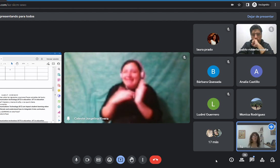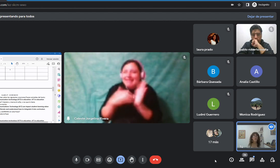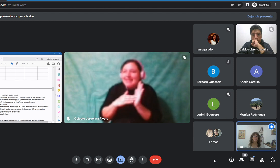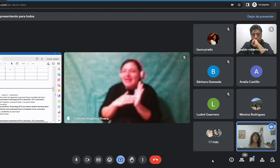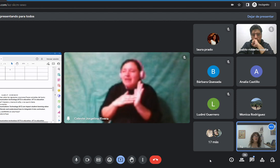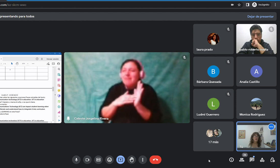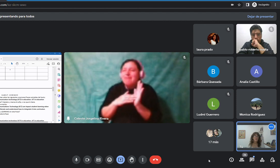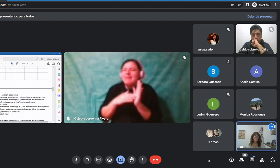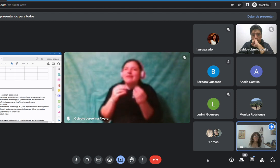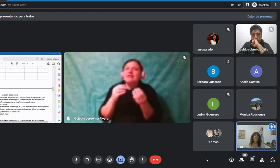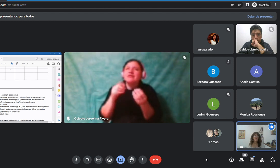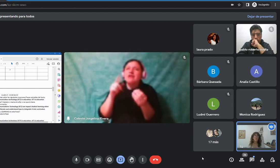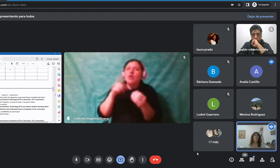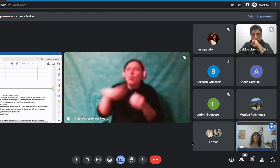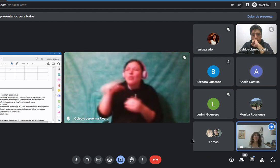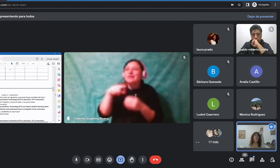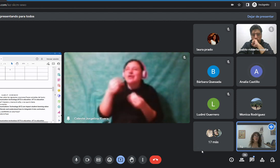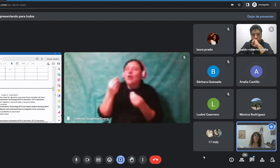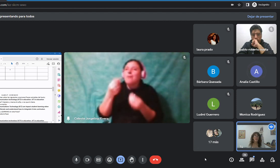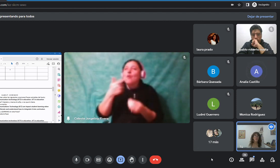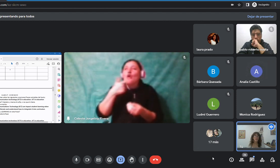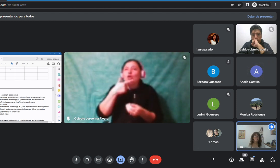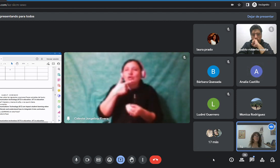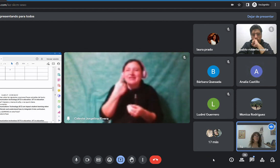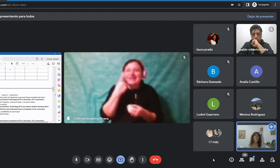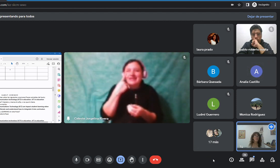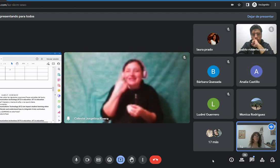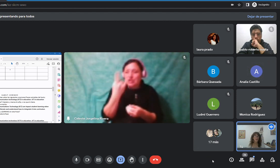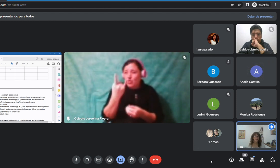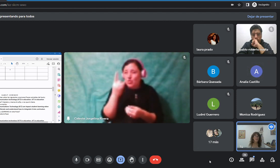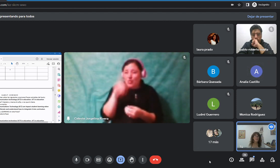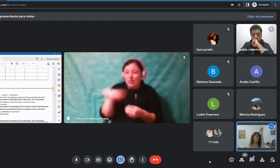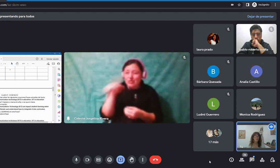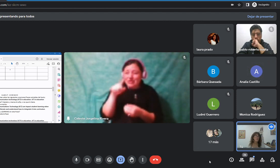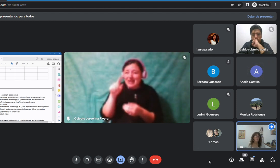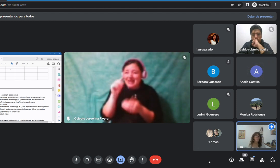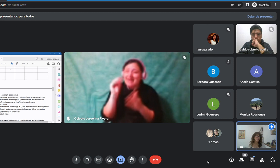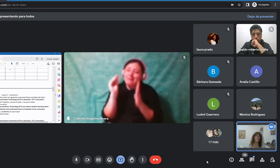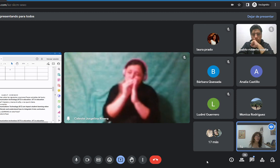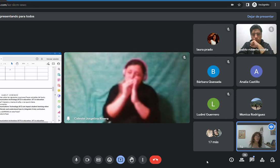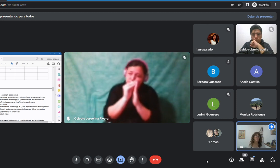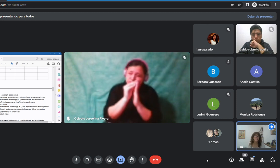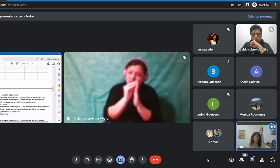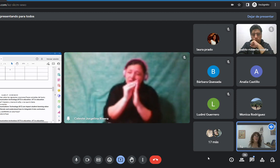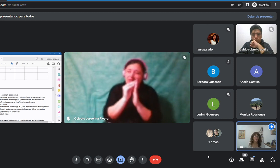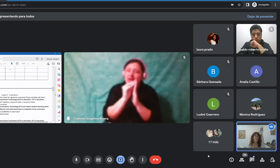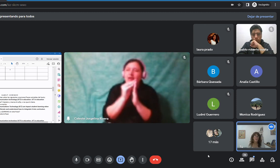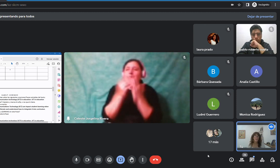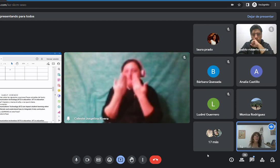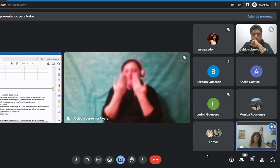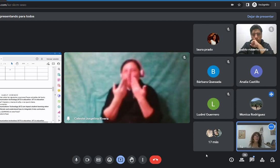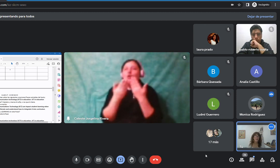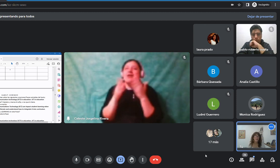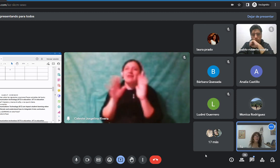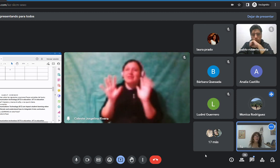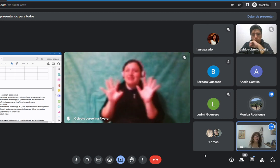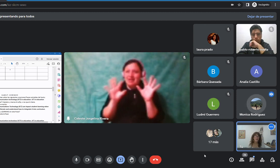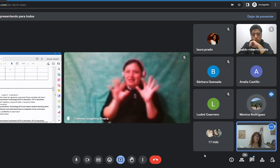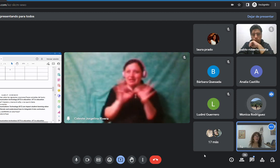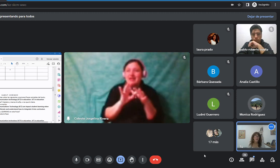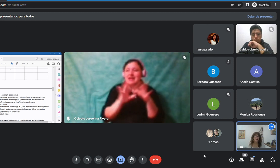no. Si están como anotados en el CIU, no pueden. Si no están anotados, creo que sí.